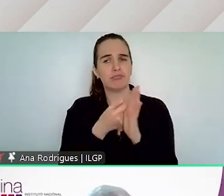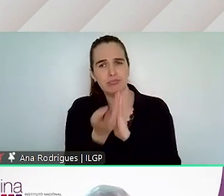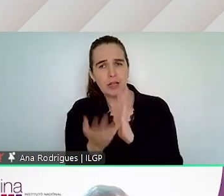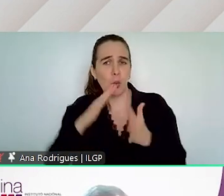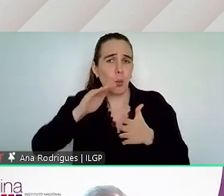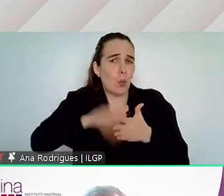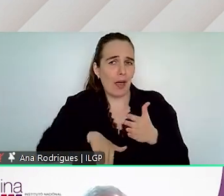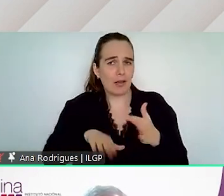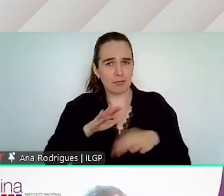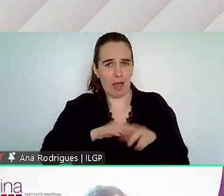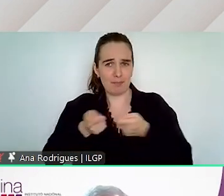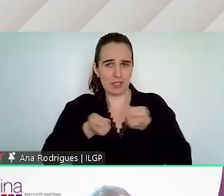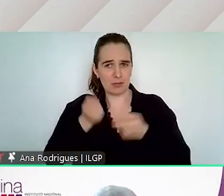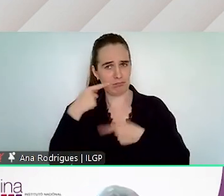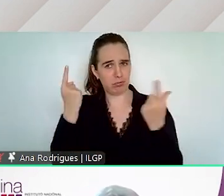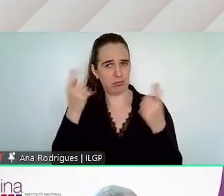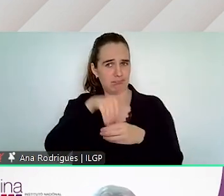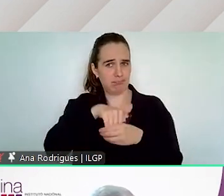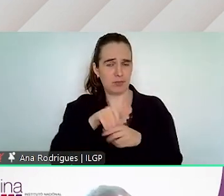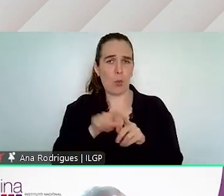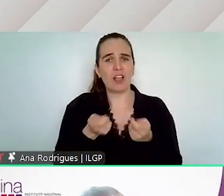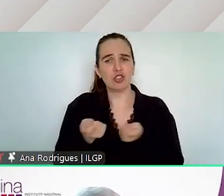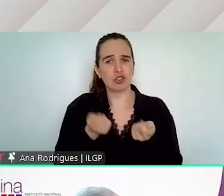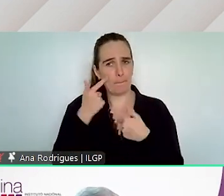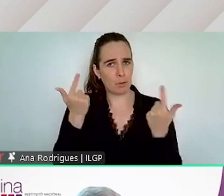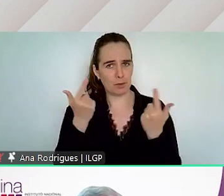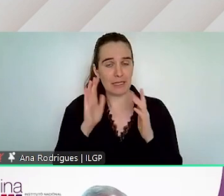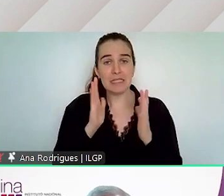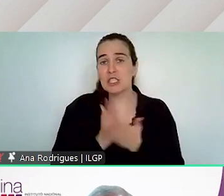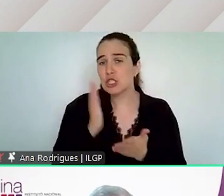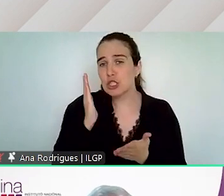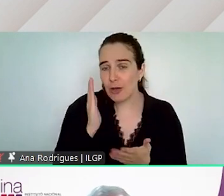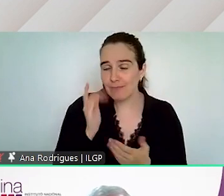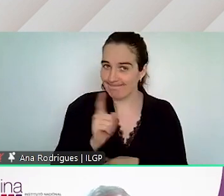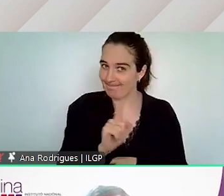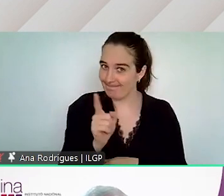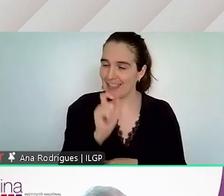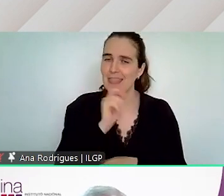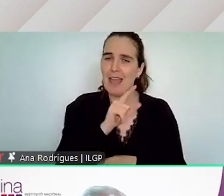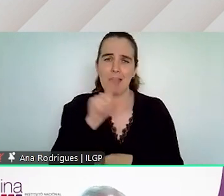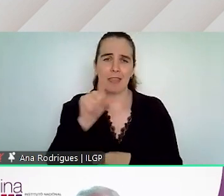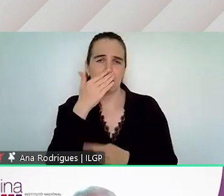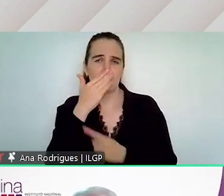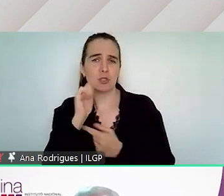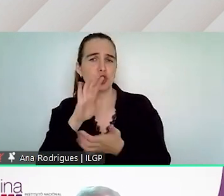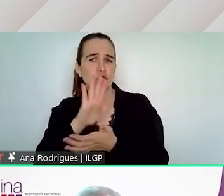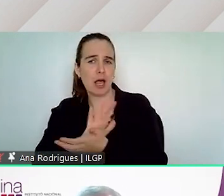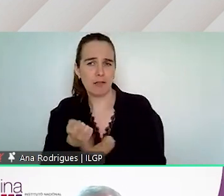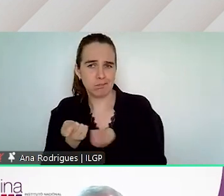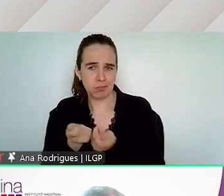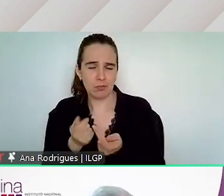da administração pública, da gestão pública. Mas não só. Também podem ser colegas jornalistas,